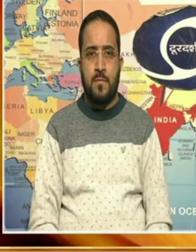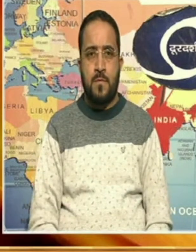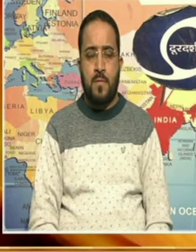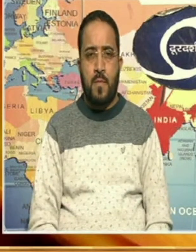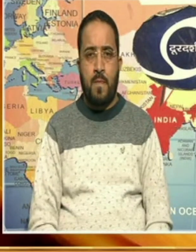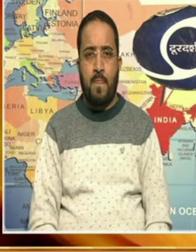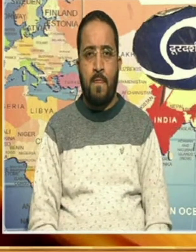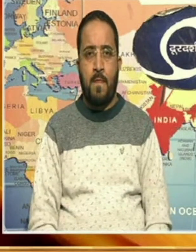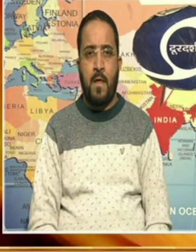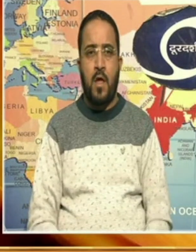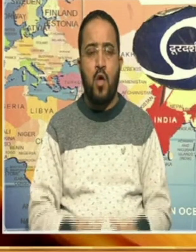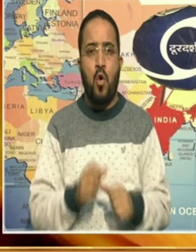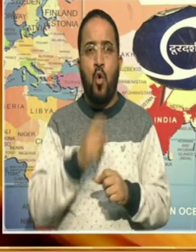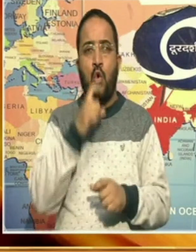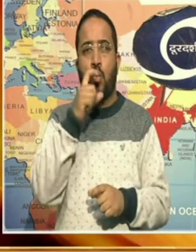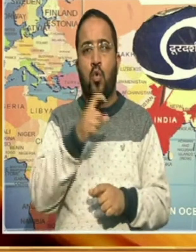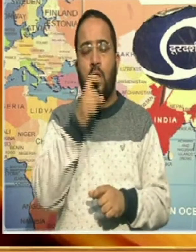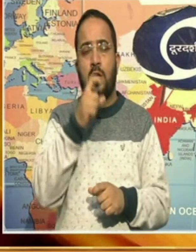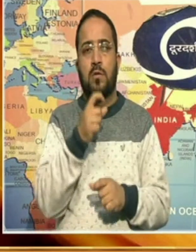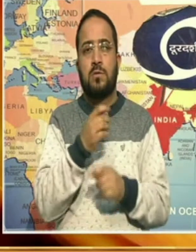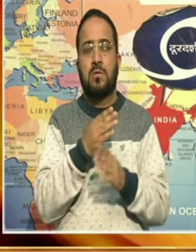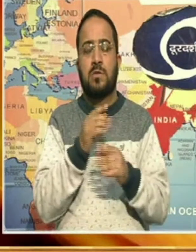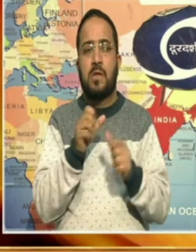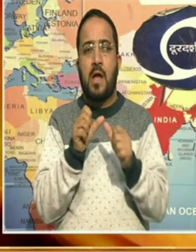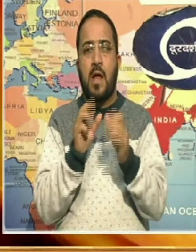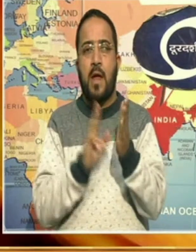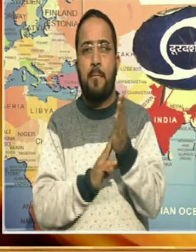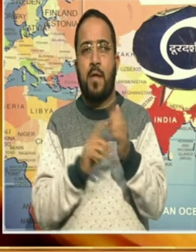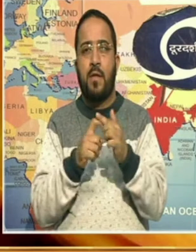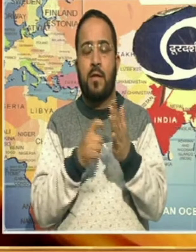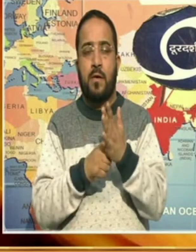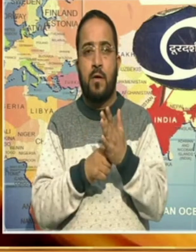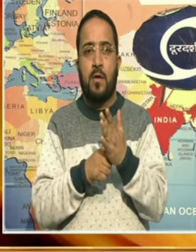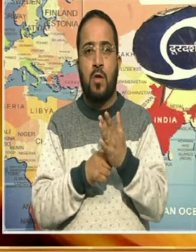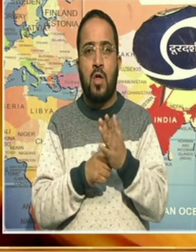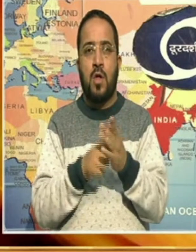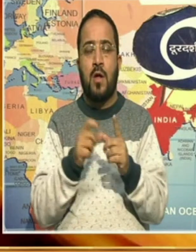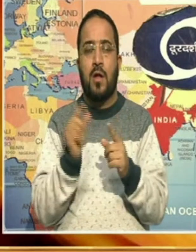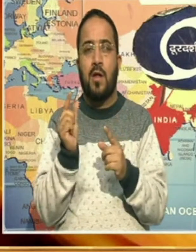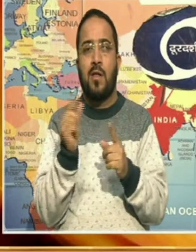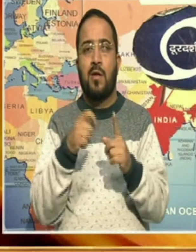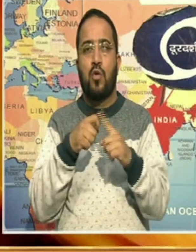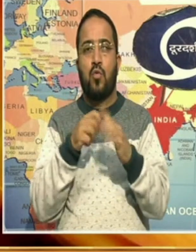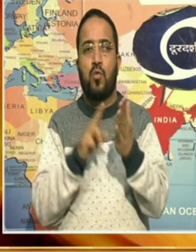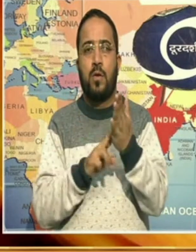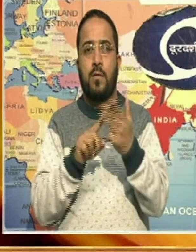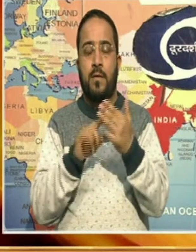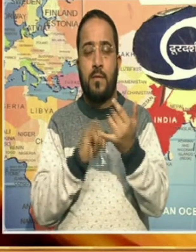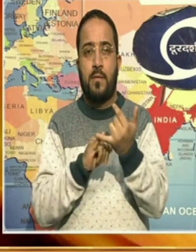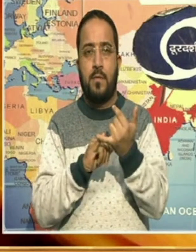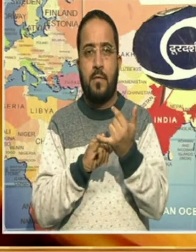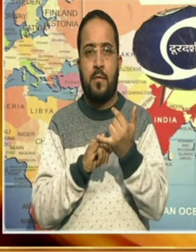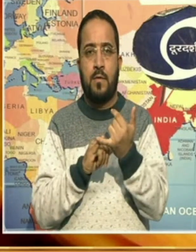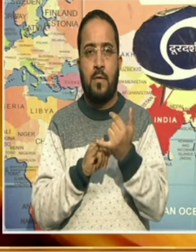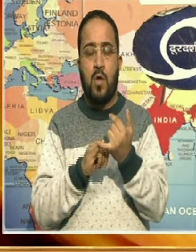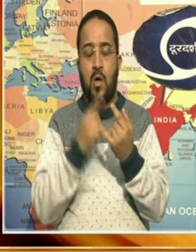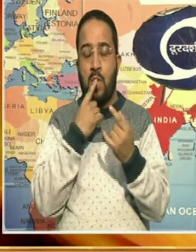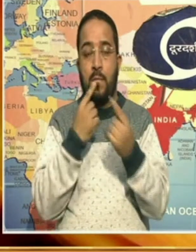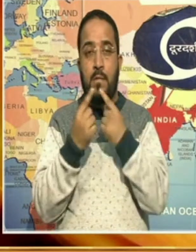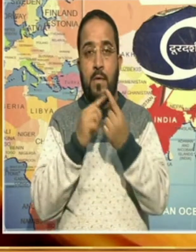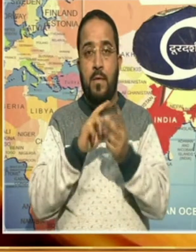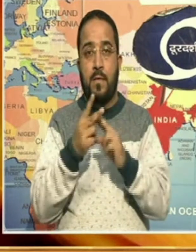امرسنگ کالیج سری نگر میں کلسٹر یونیورسٹی کے باہمی اشتراک سے